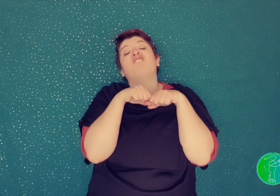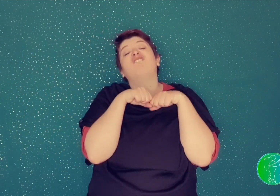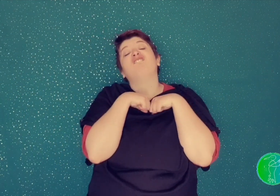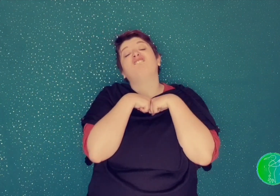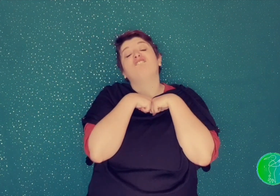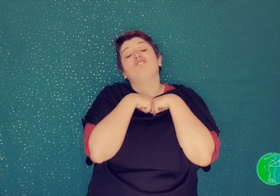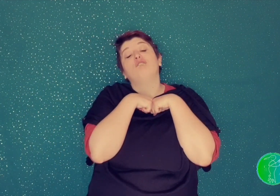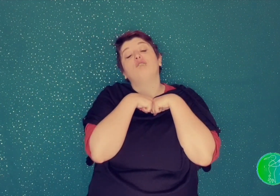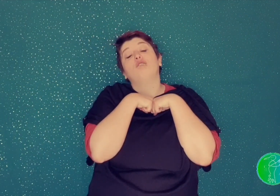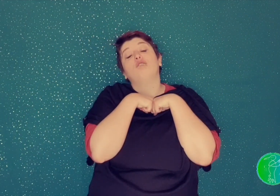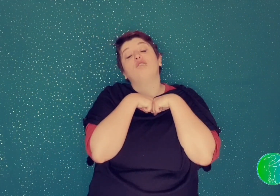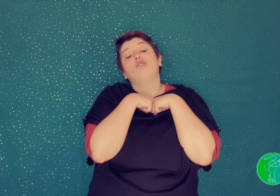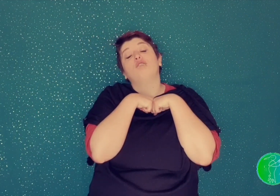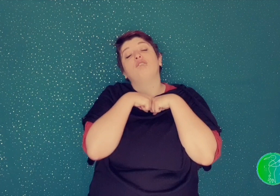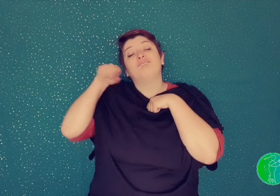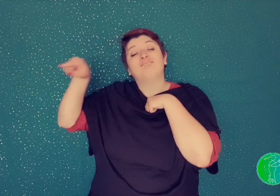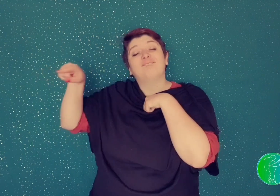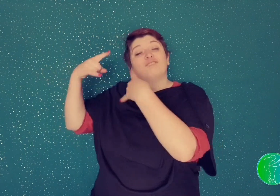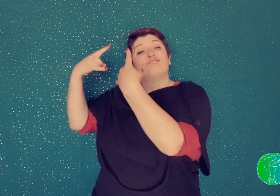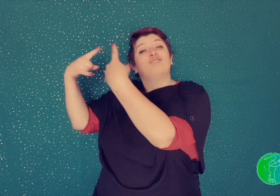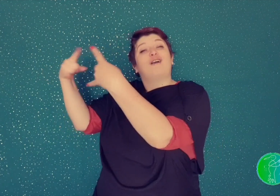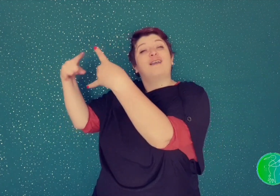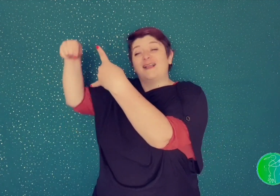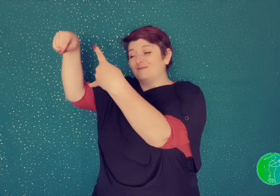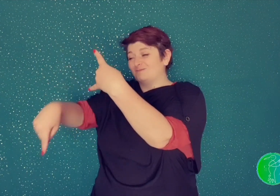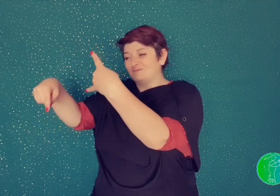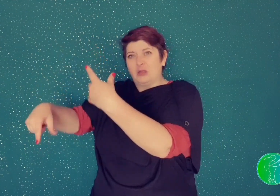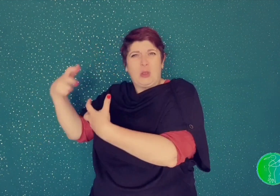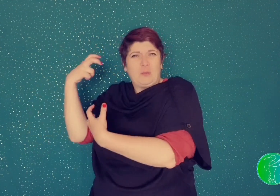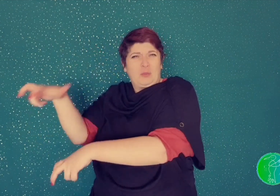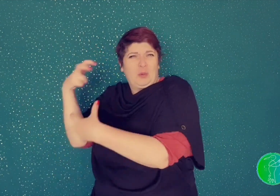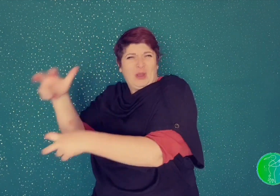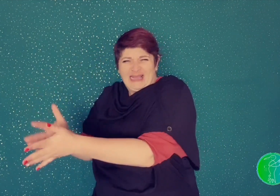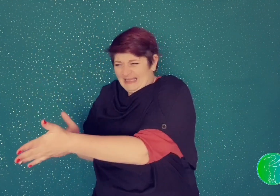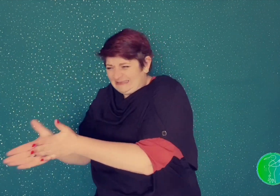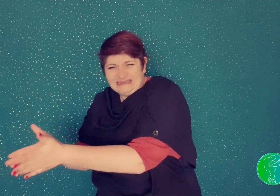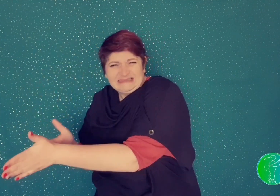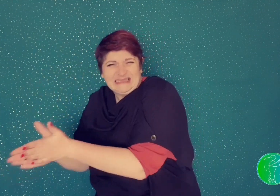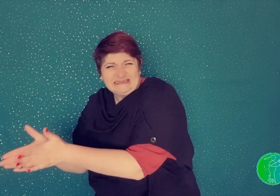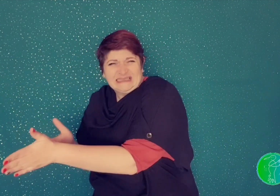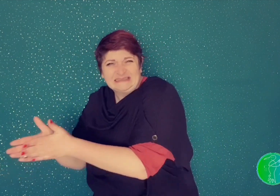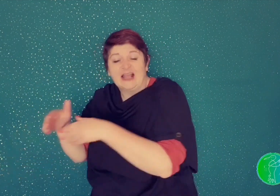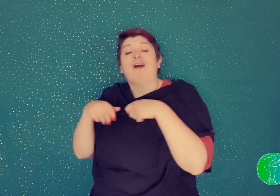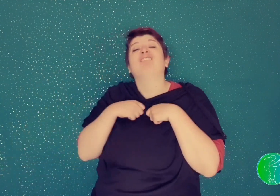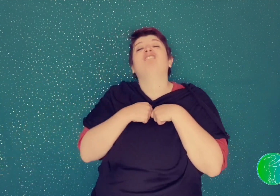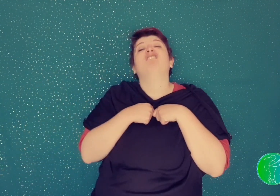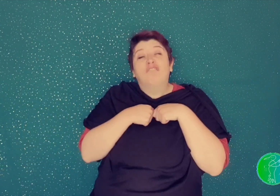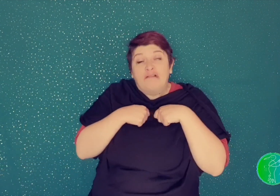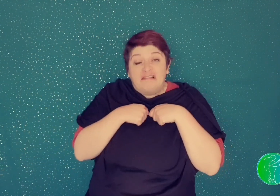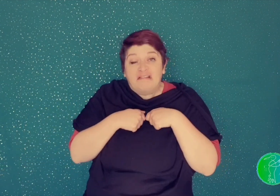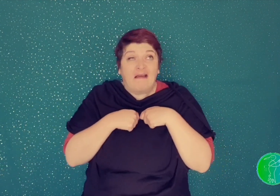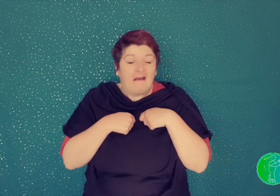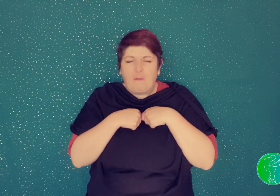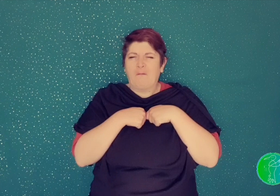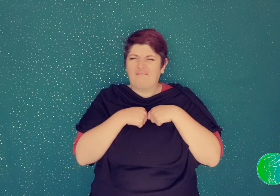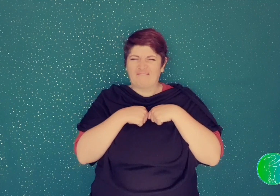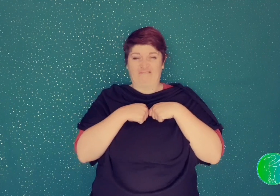une souris fut réveillée par un crissement sonore de l'autre côté de sa fenêtre.